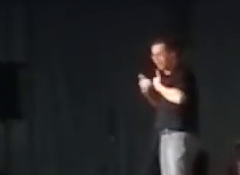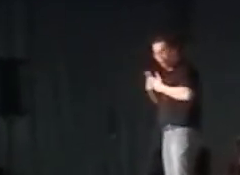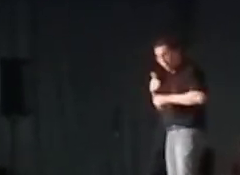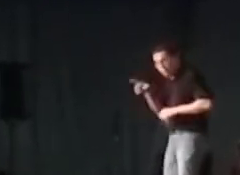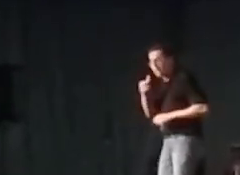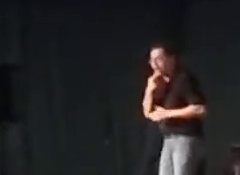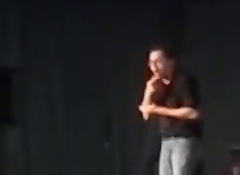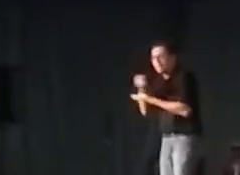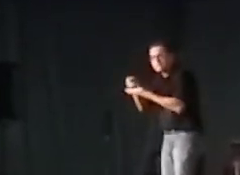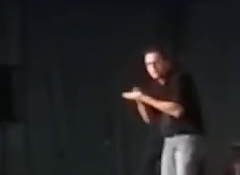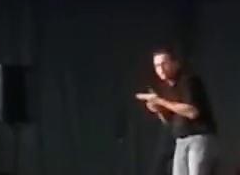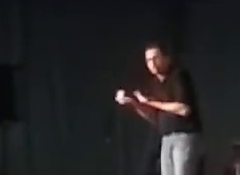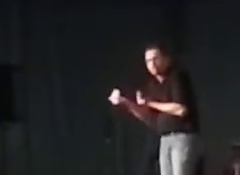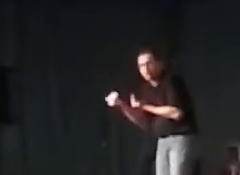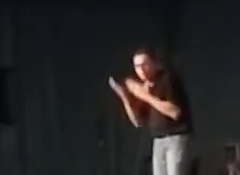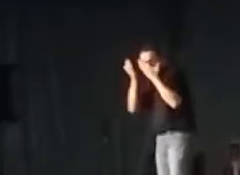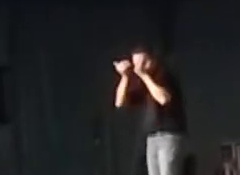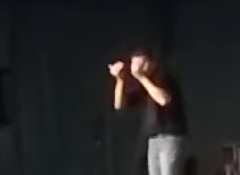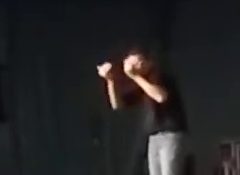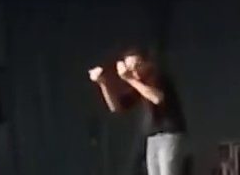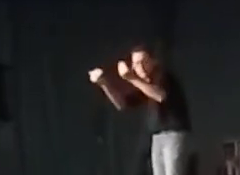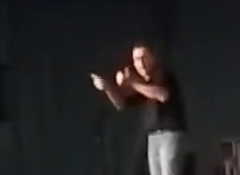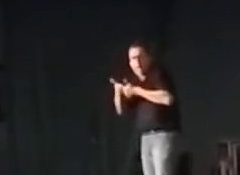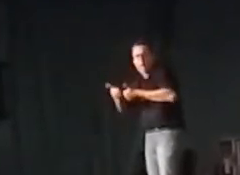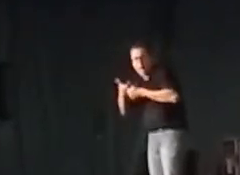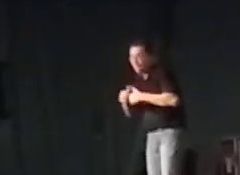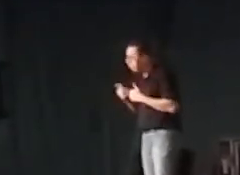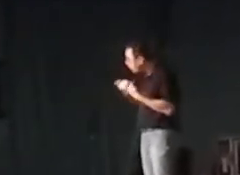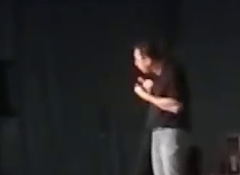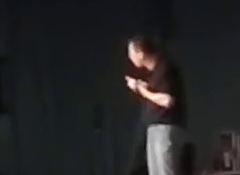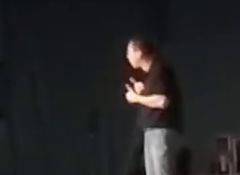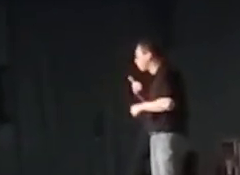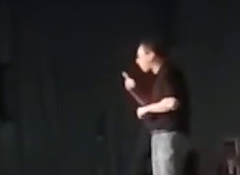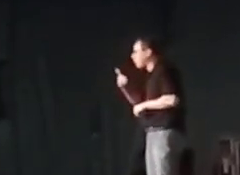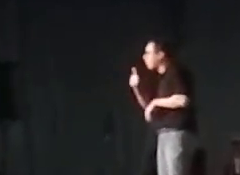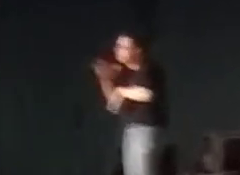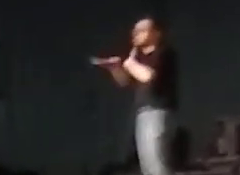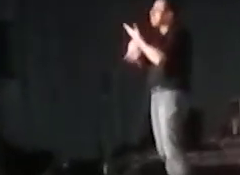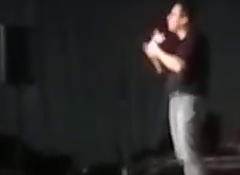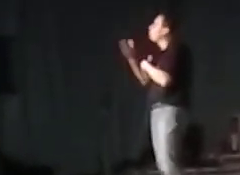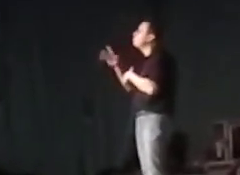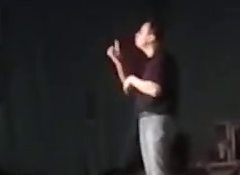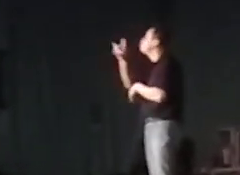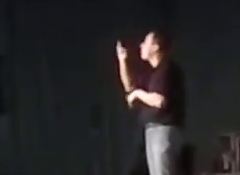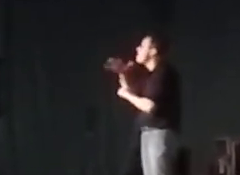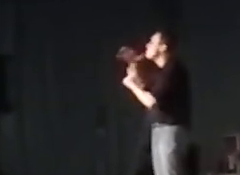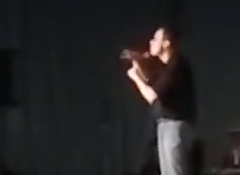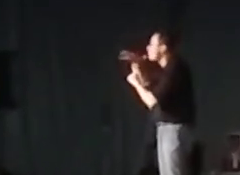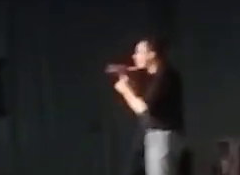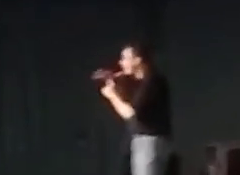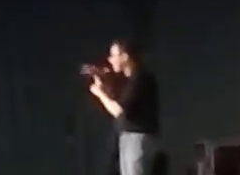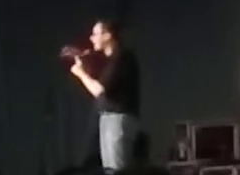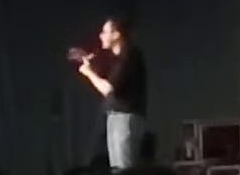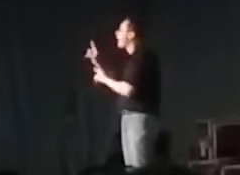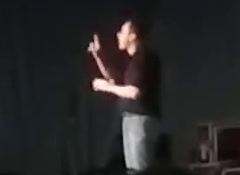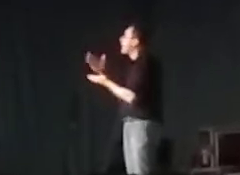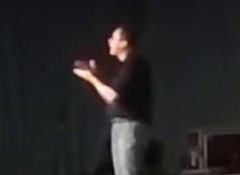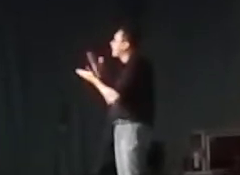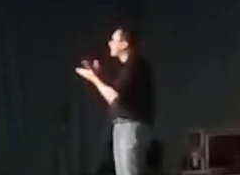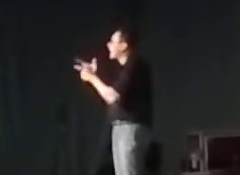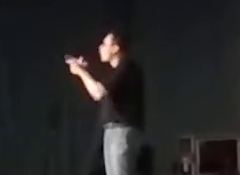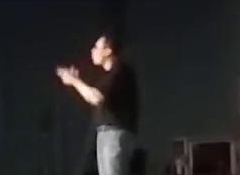jovem que estava fazendo muito sucesso. A gente foi convidado para uma feira literária em Extrema. Até hoje eu não entendi por